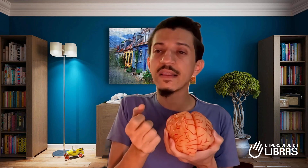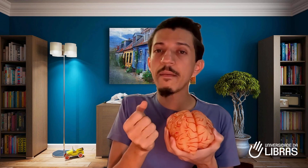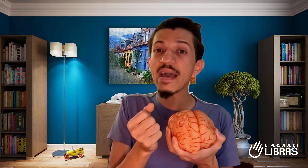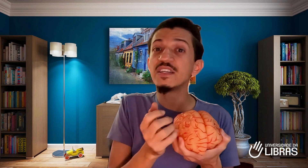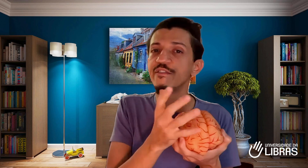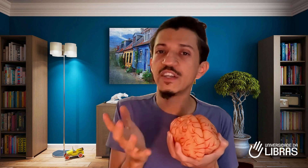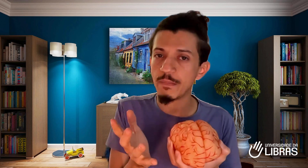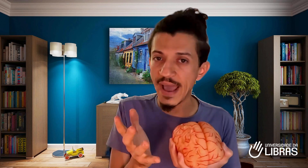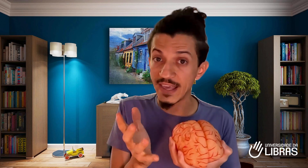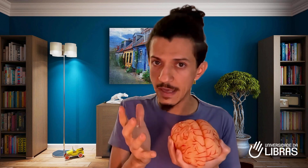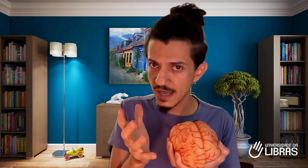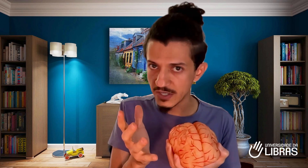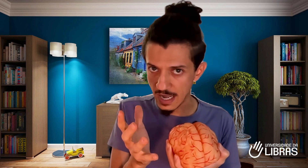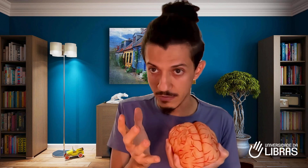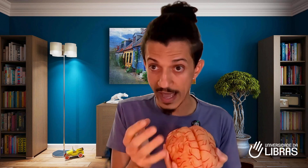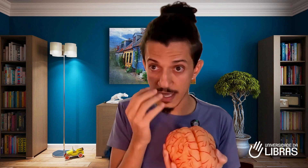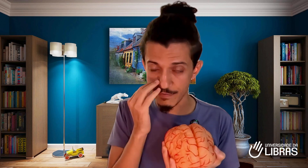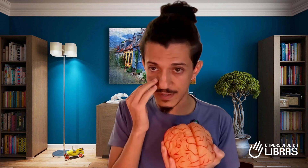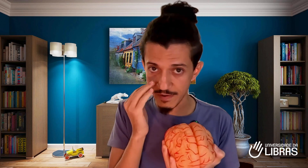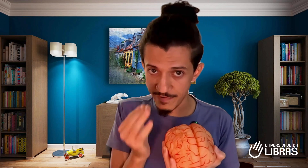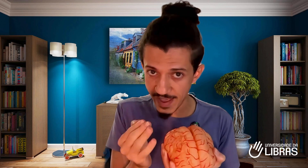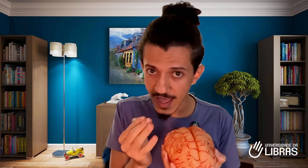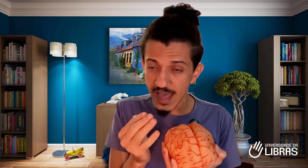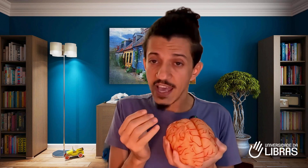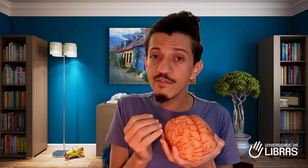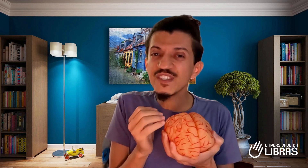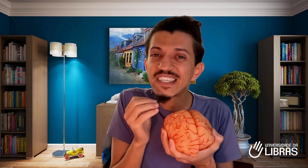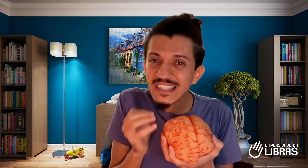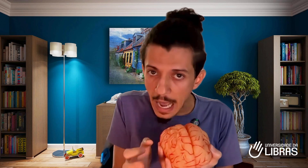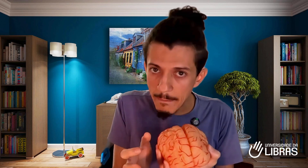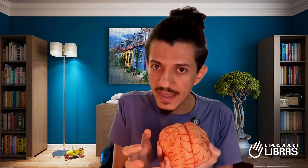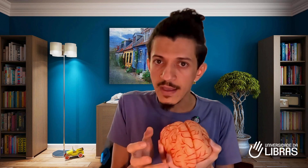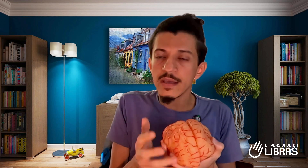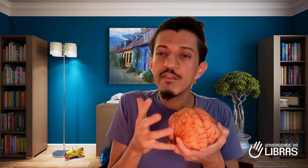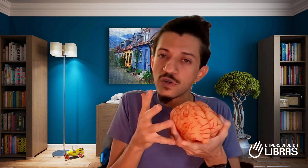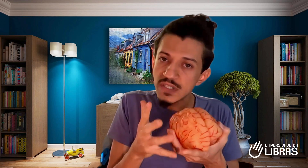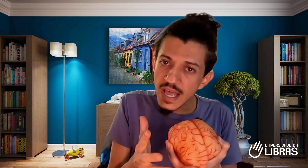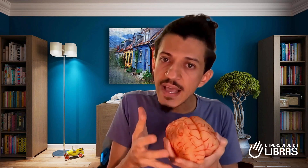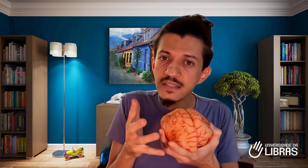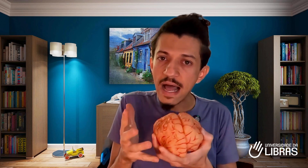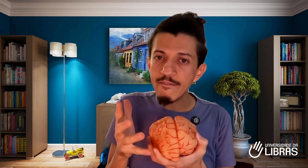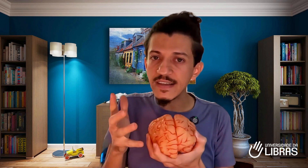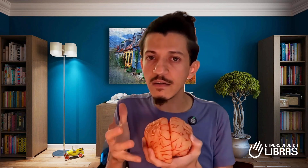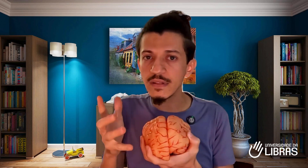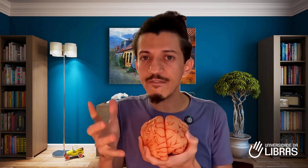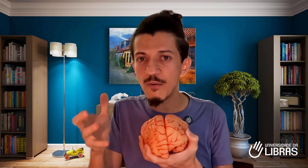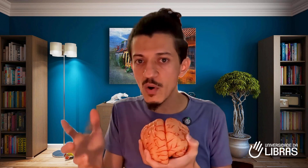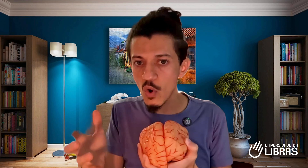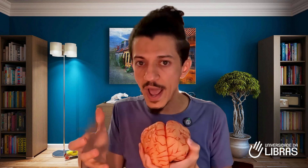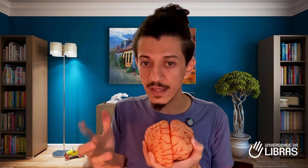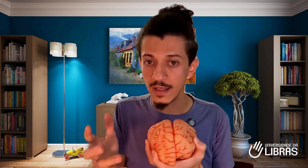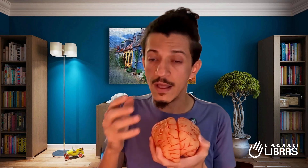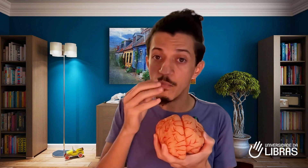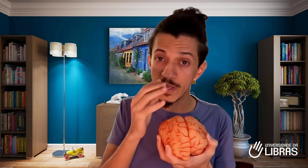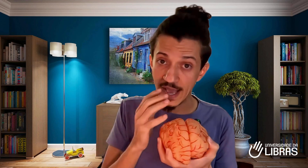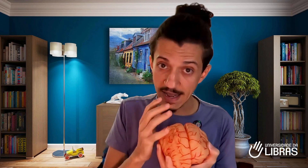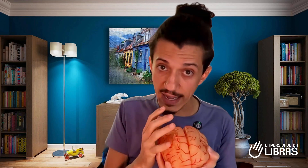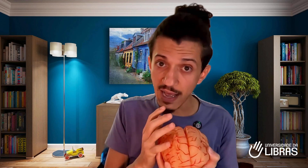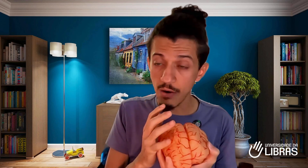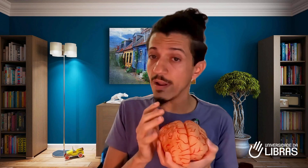de feedback imediato, em que você vê e você sabe que você está fazendo da forma correta, porque a cada aula,